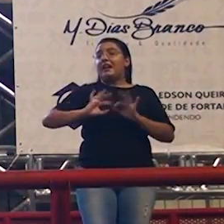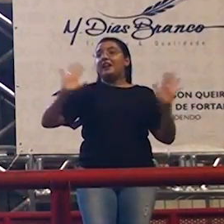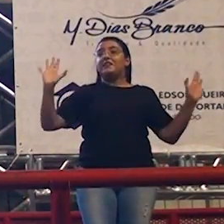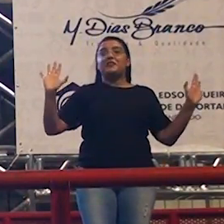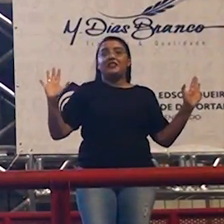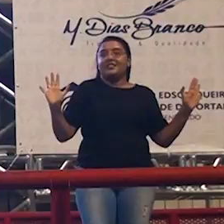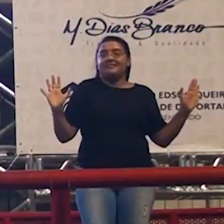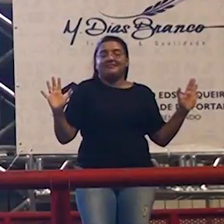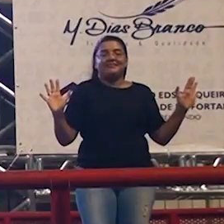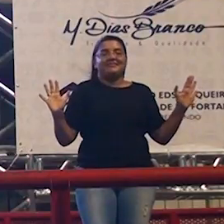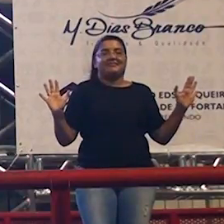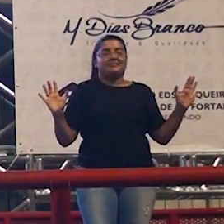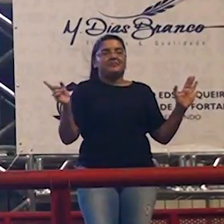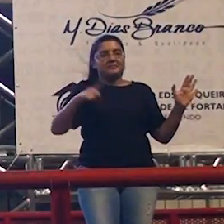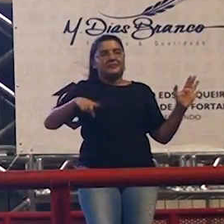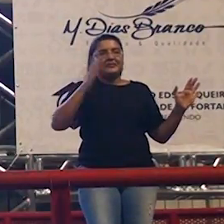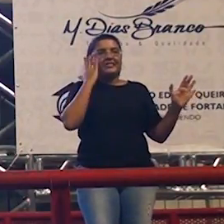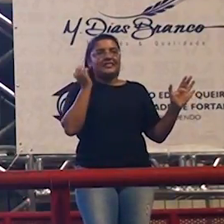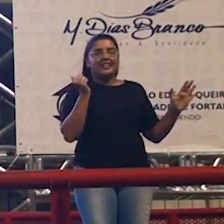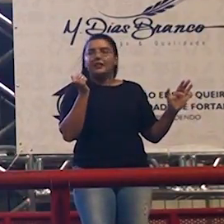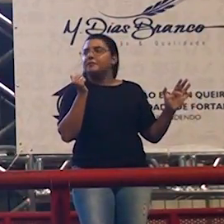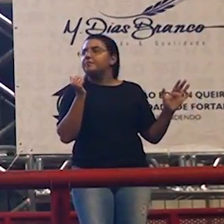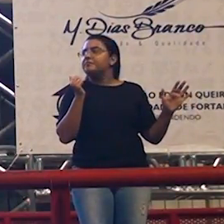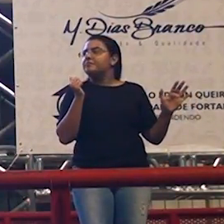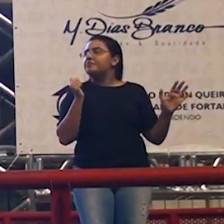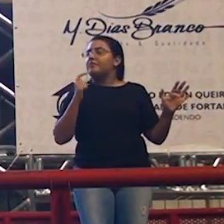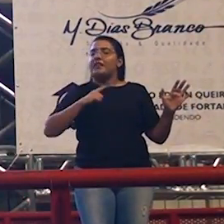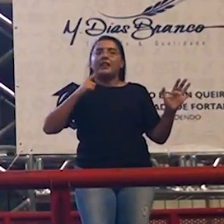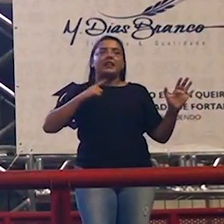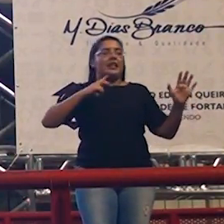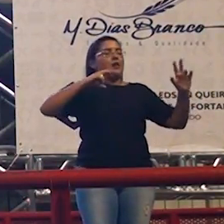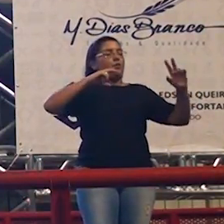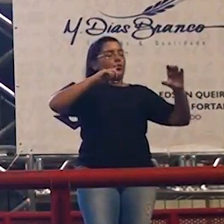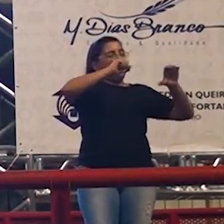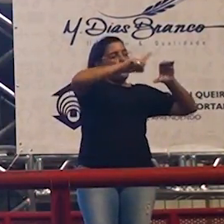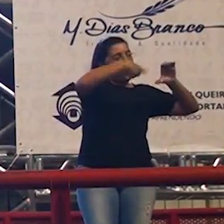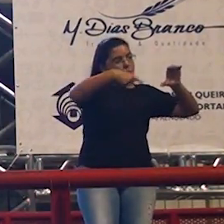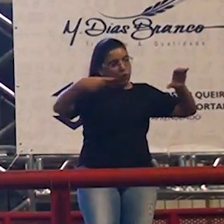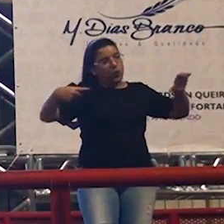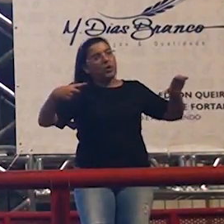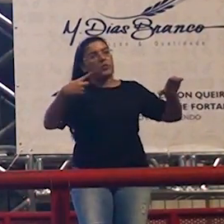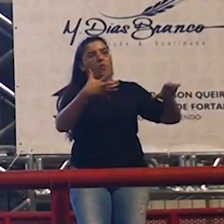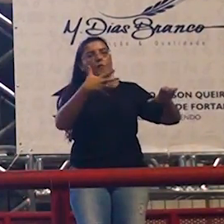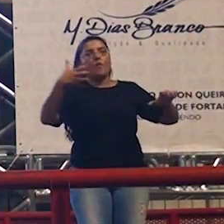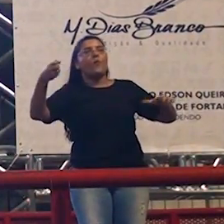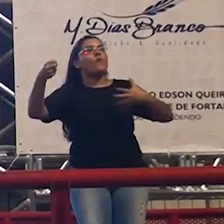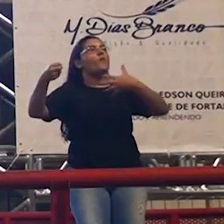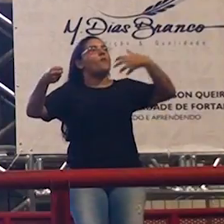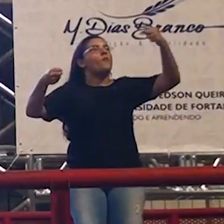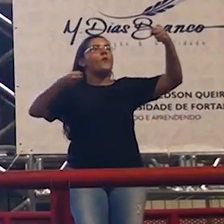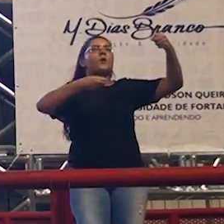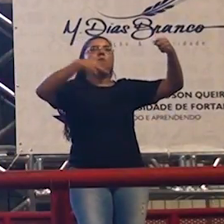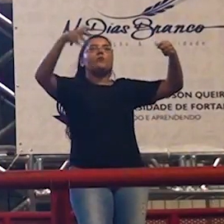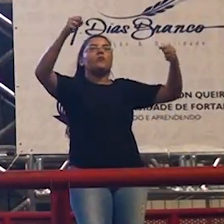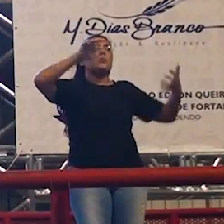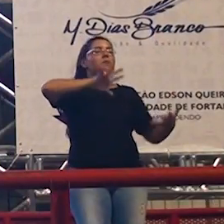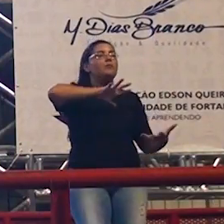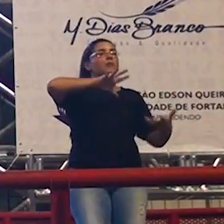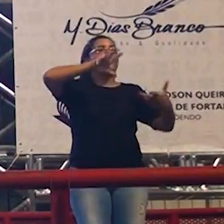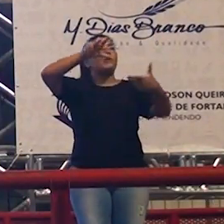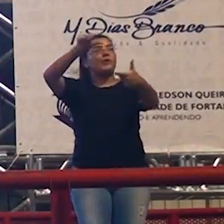Certo? Percebe? As correntes se movimentam globalmente. Apenas qual é o impacto que essa corrente